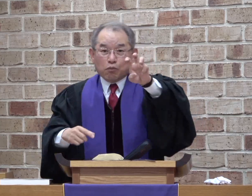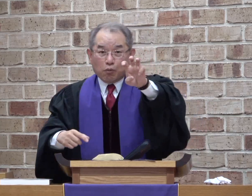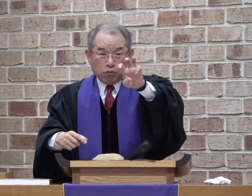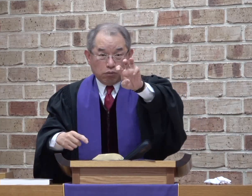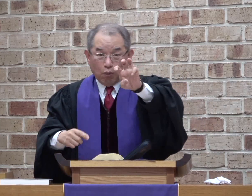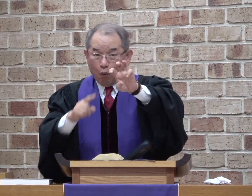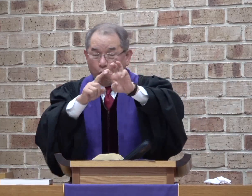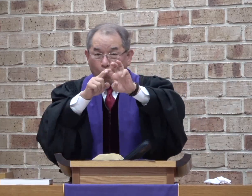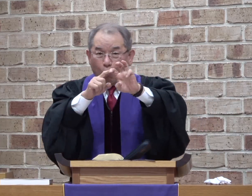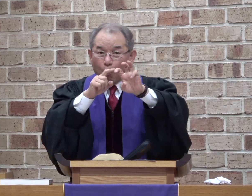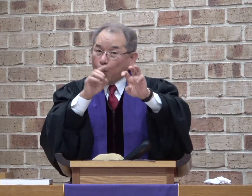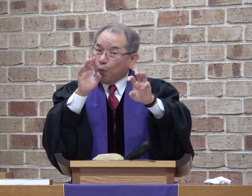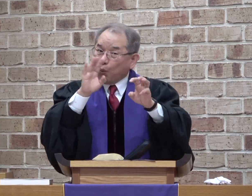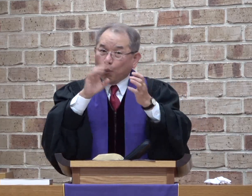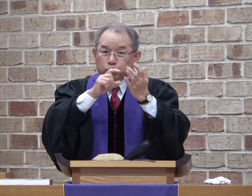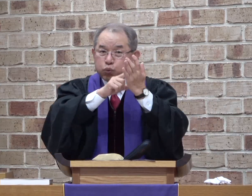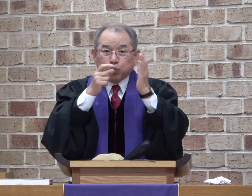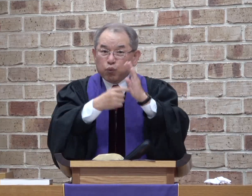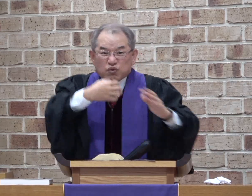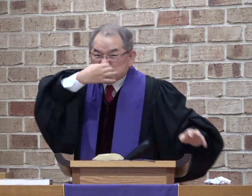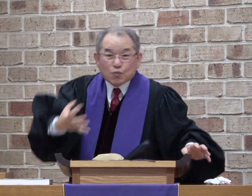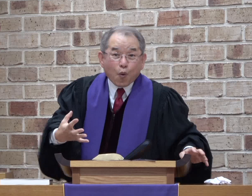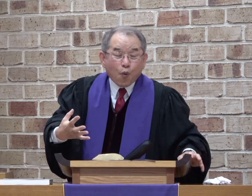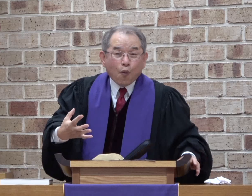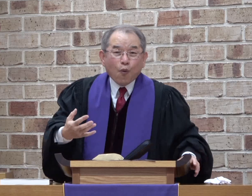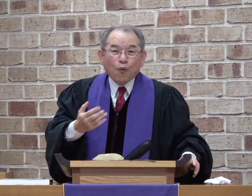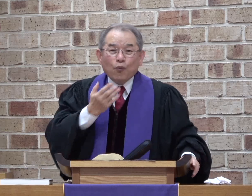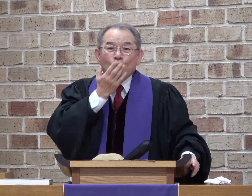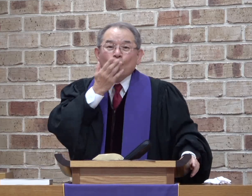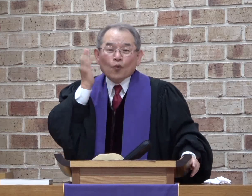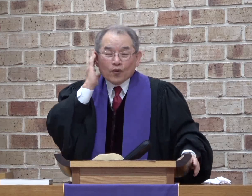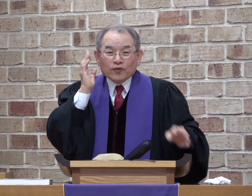합니다. 왜냐하면 그만큼 건축이 어렵기 때문입니다.